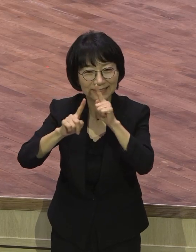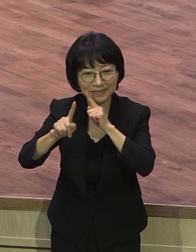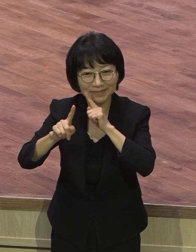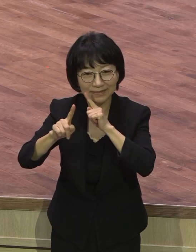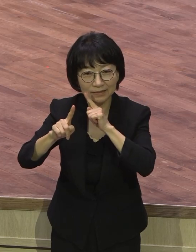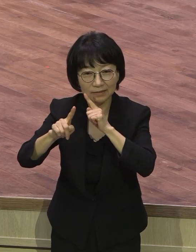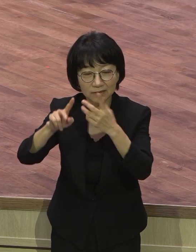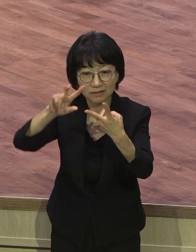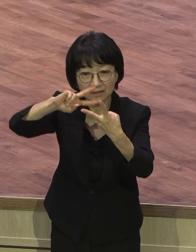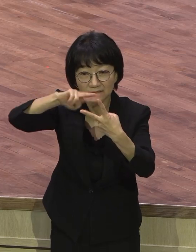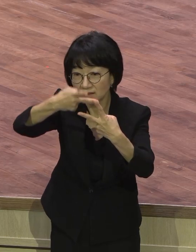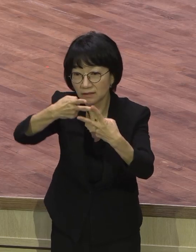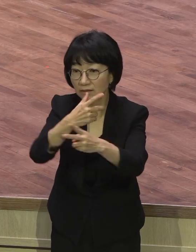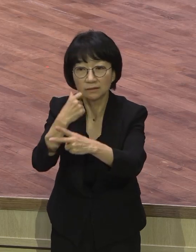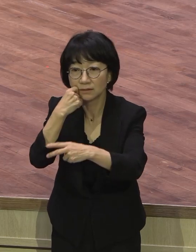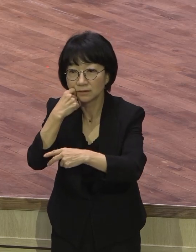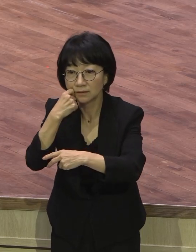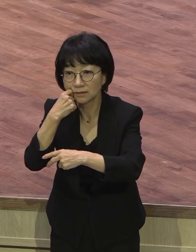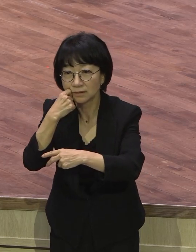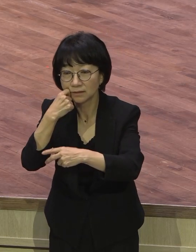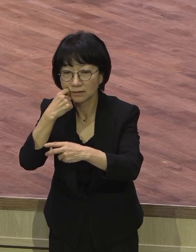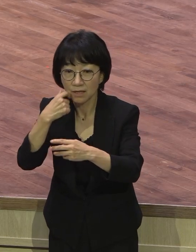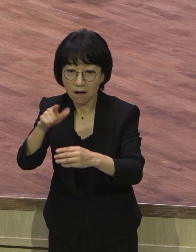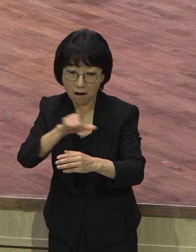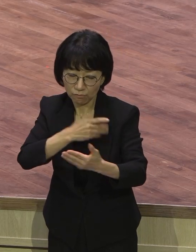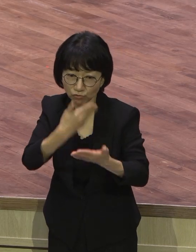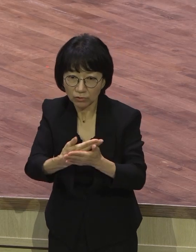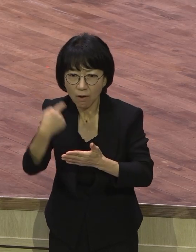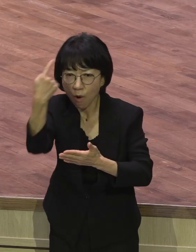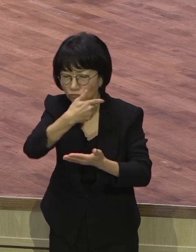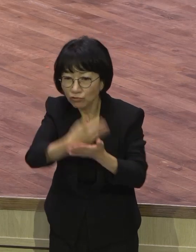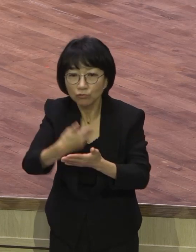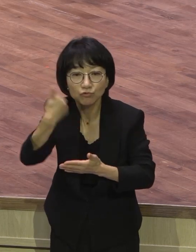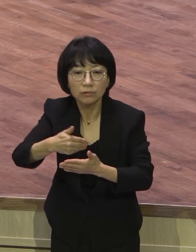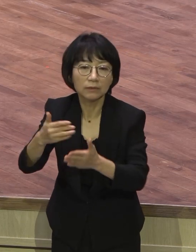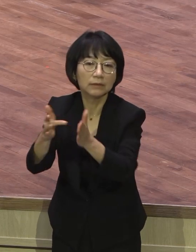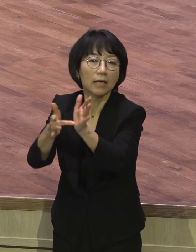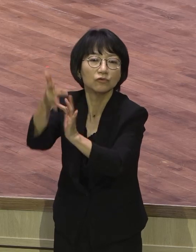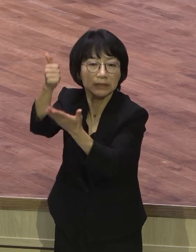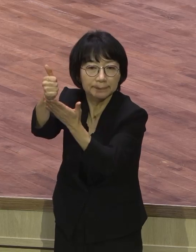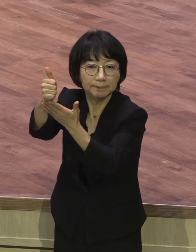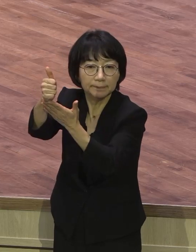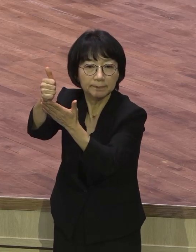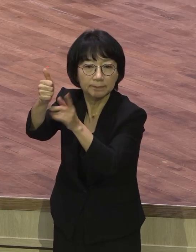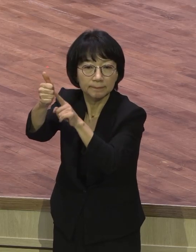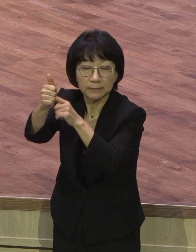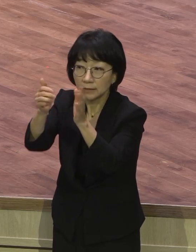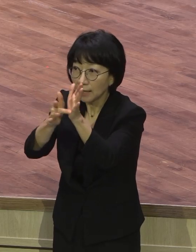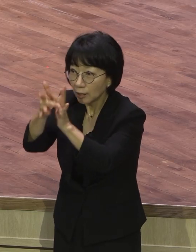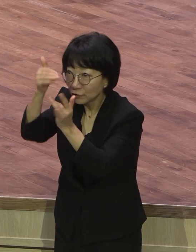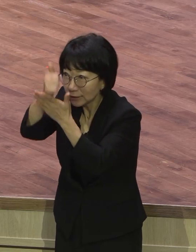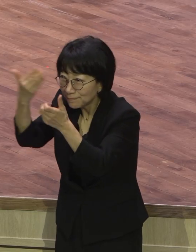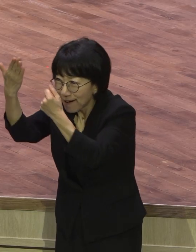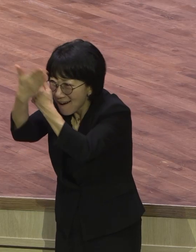예수님의 말씀으로 구원받는 것이 아니라 예수님 때문에 구원받는 거예요 이게 다릅니다 다른 종교하고